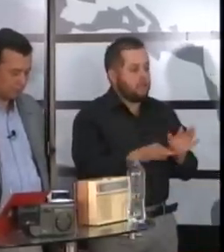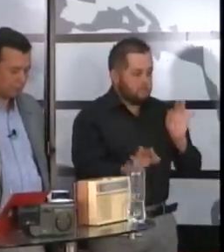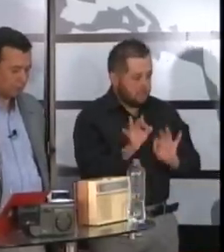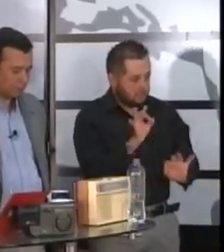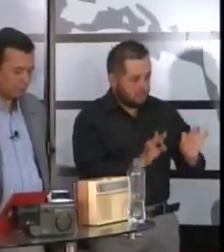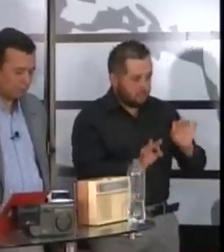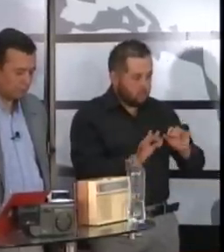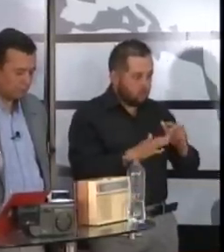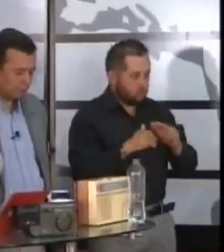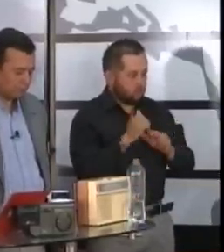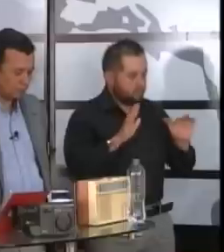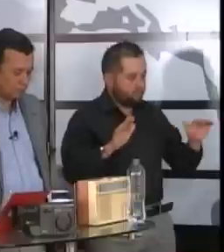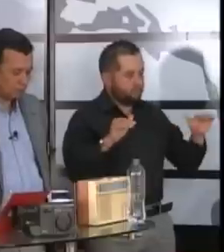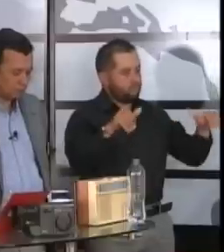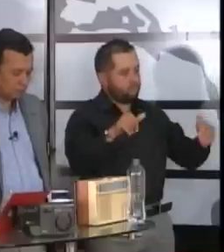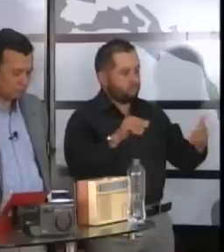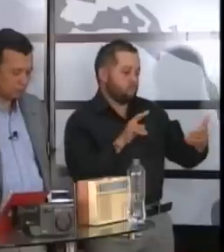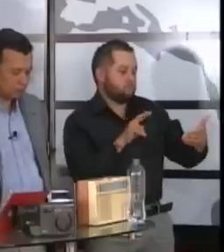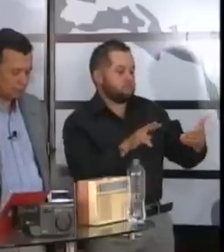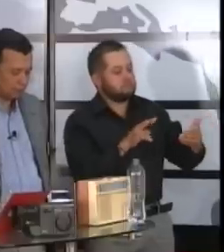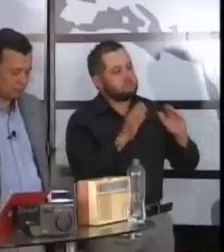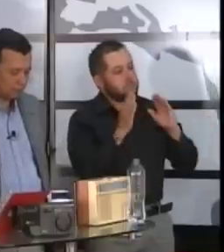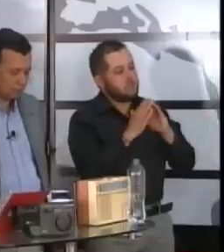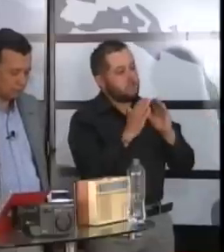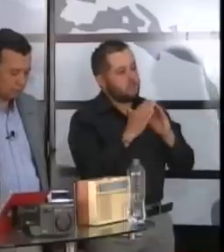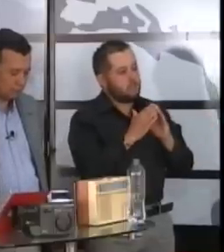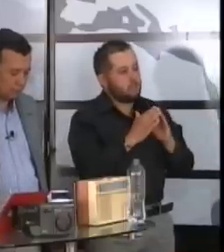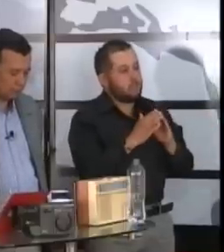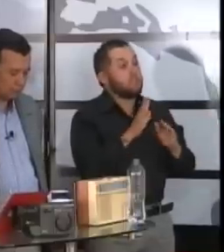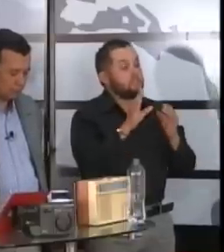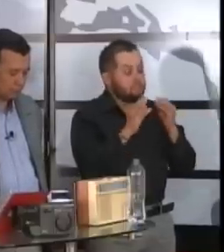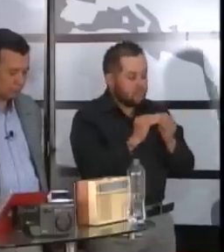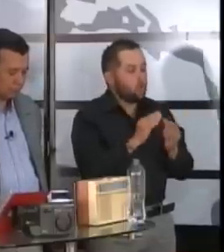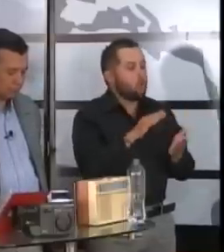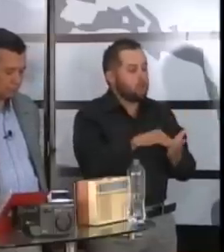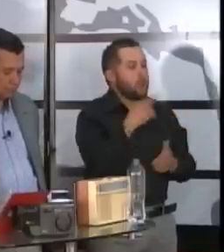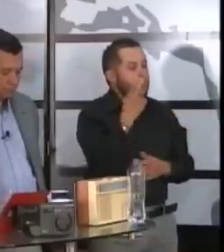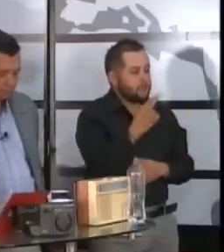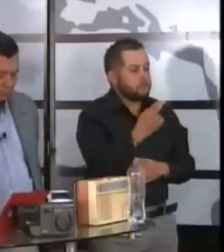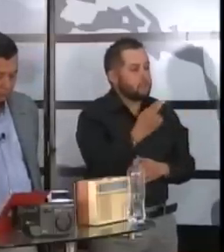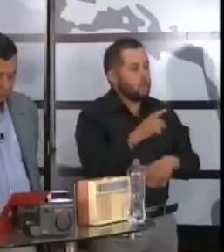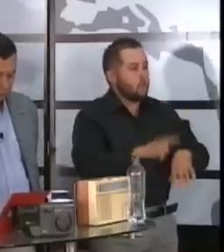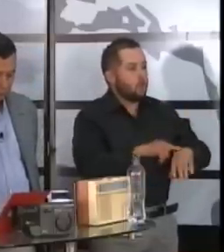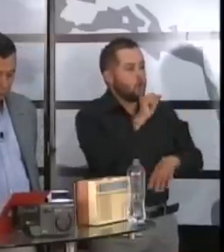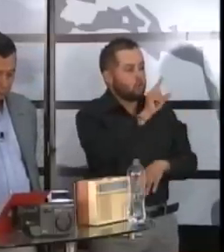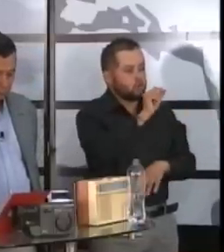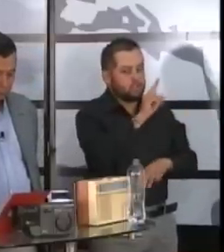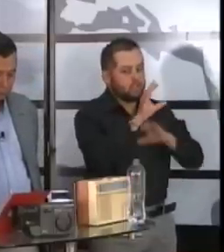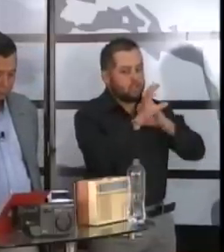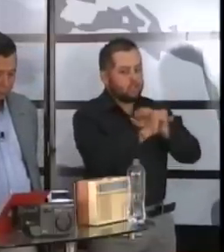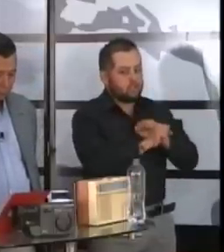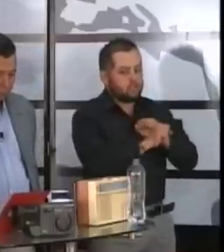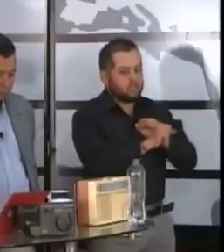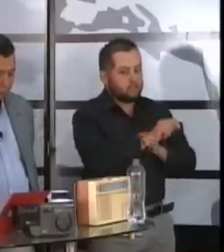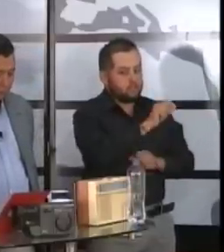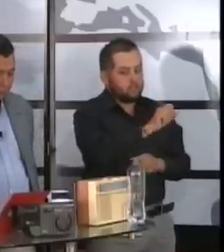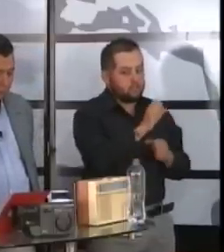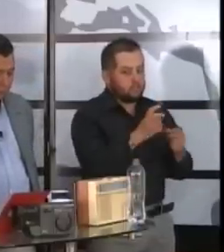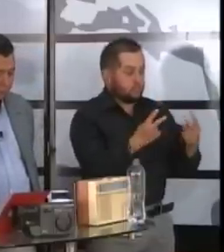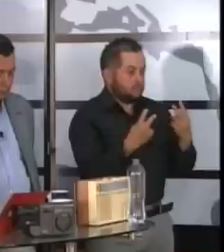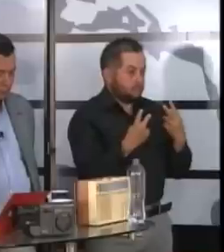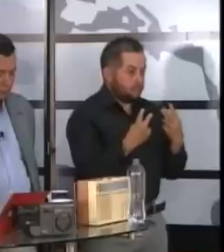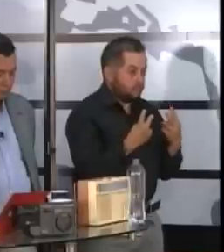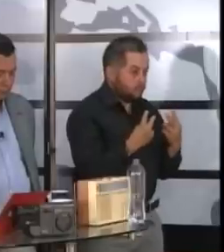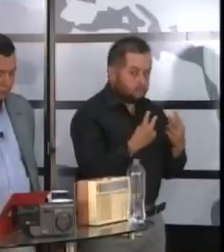acomodan en sus poltronas, en sus casas. Hay reemisión a las 11 de la noche. Para quienes nos quieren seguir viendo